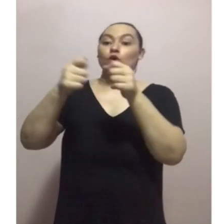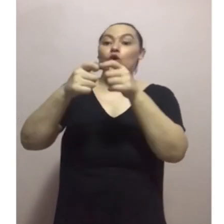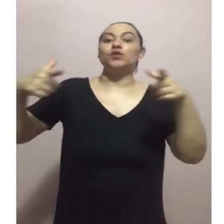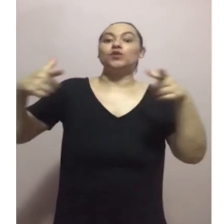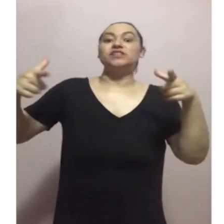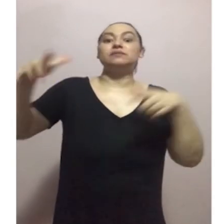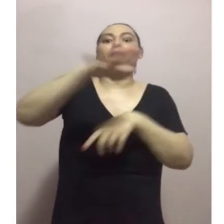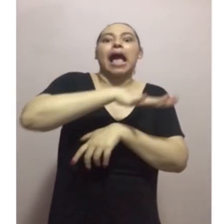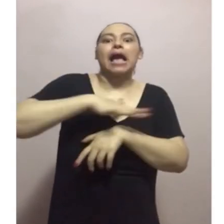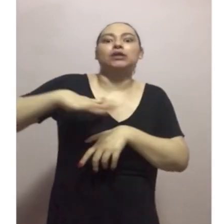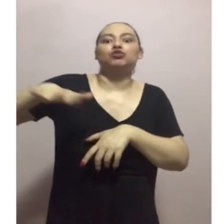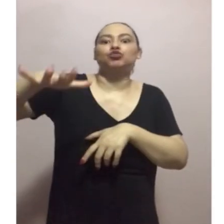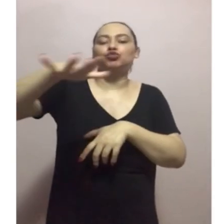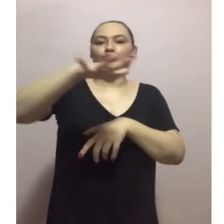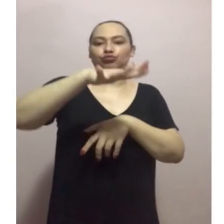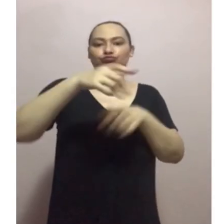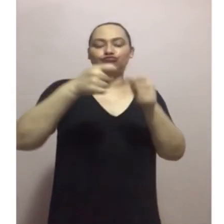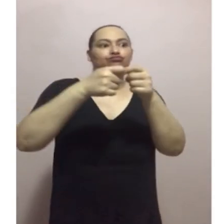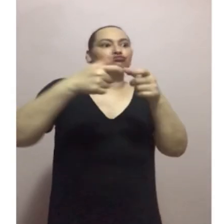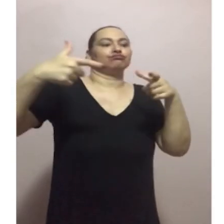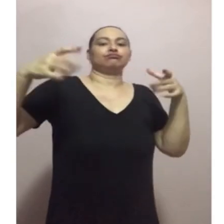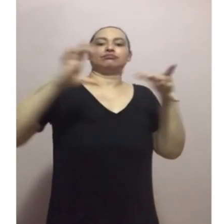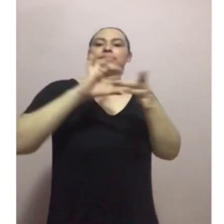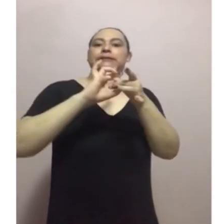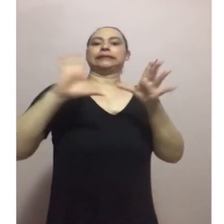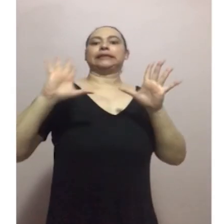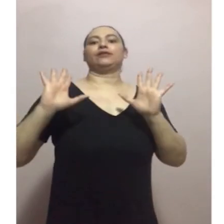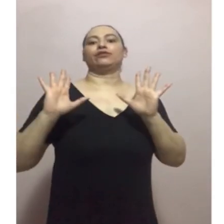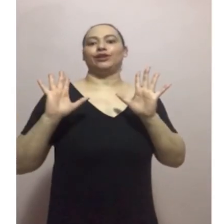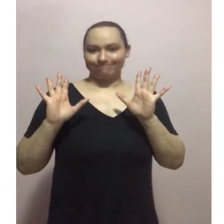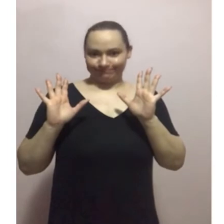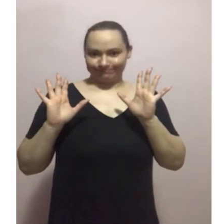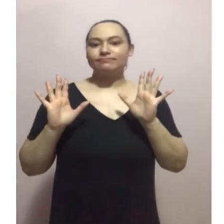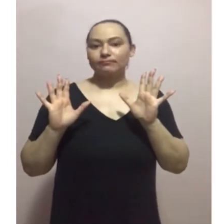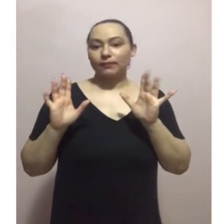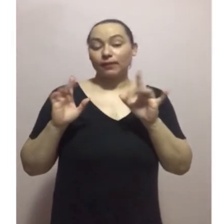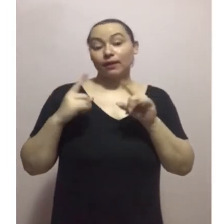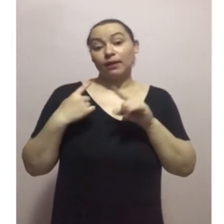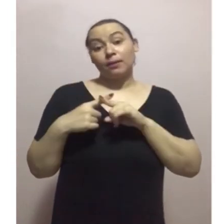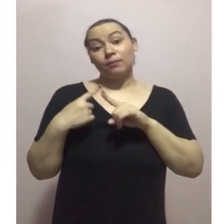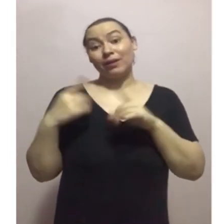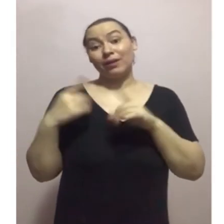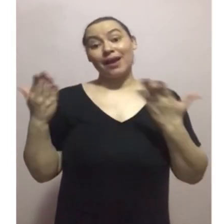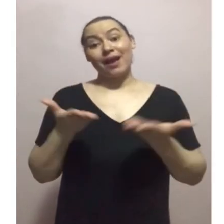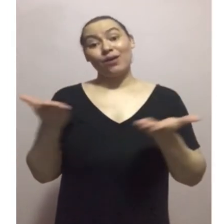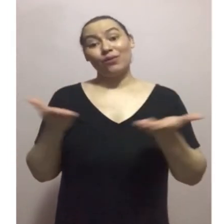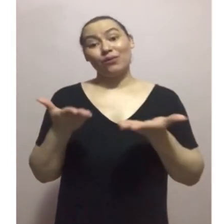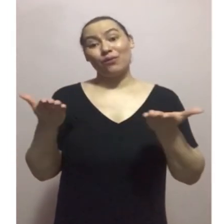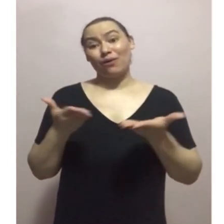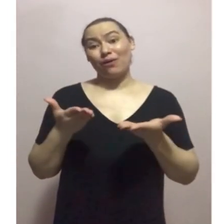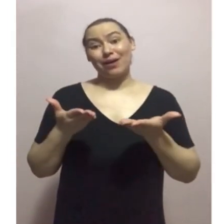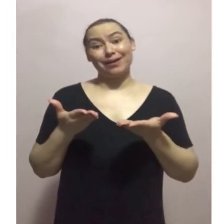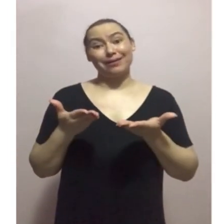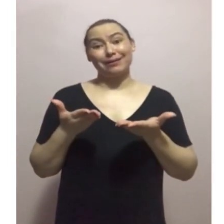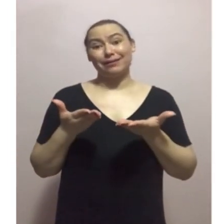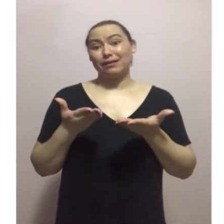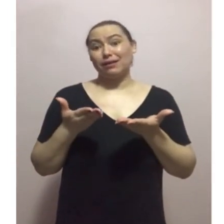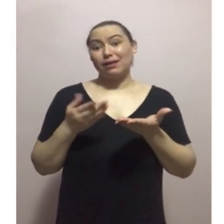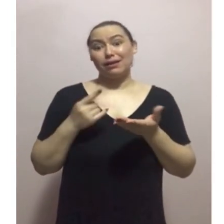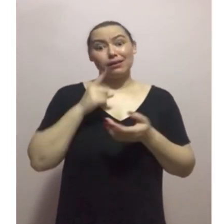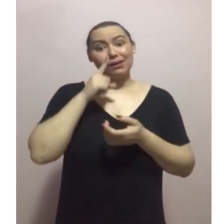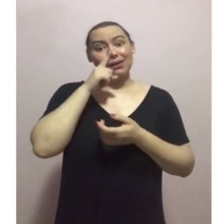tão abandonado, né, num nível tão grave,